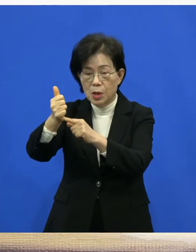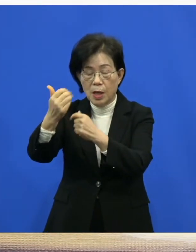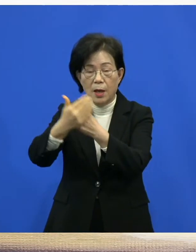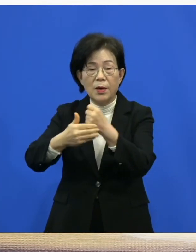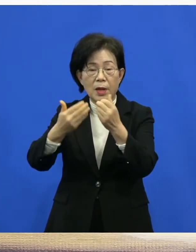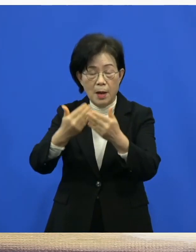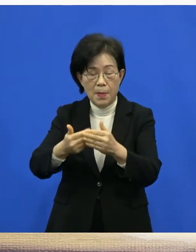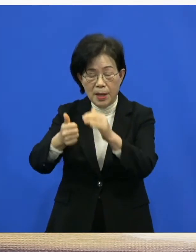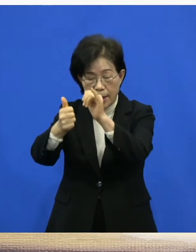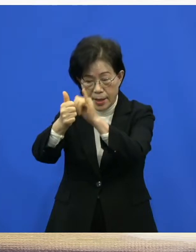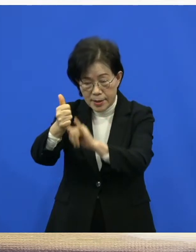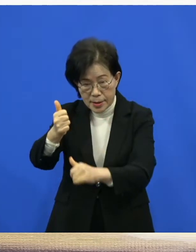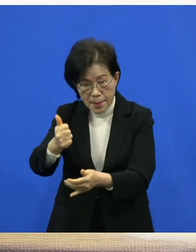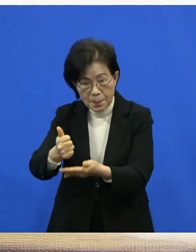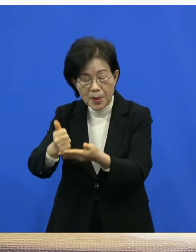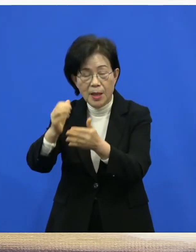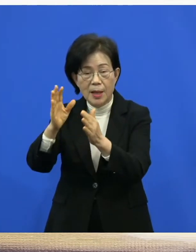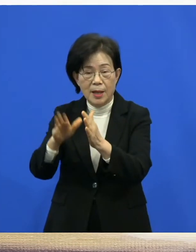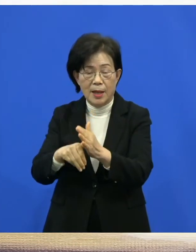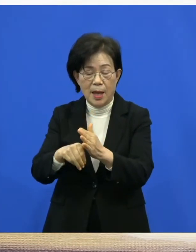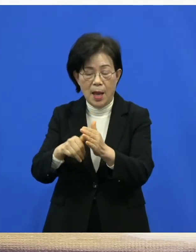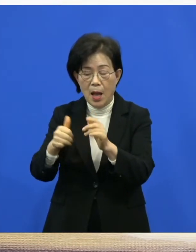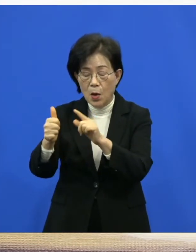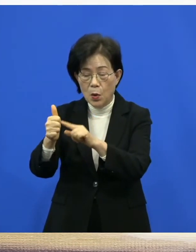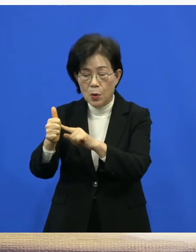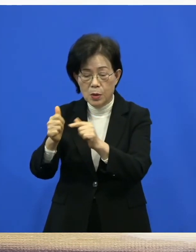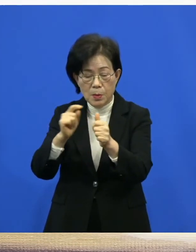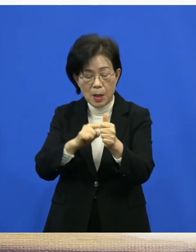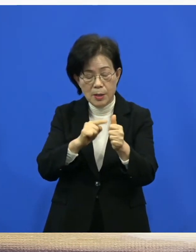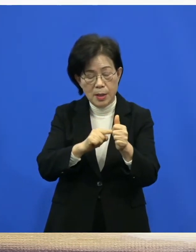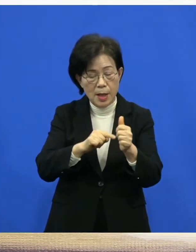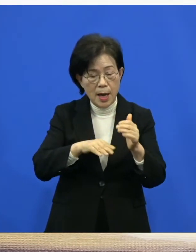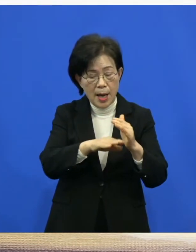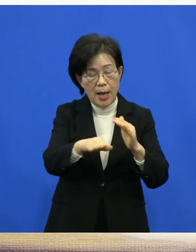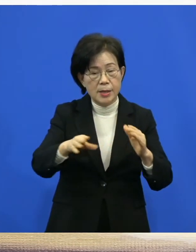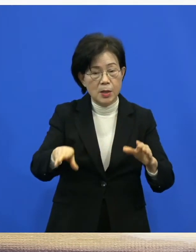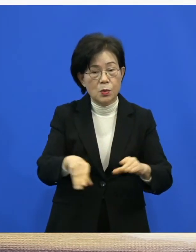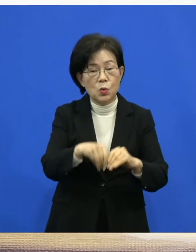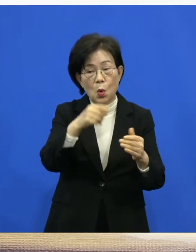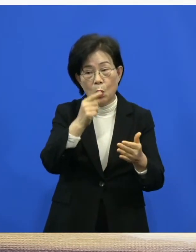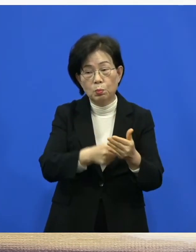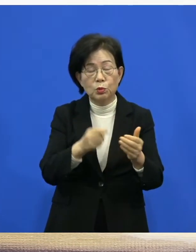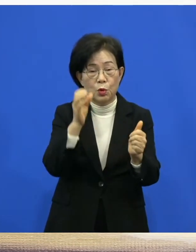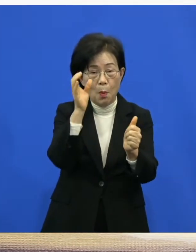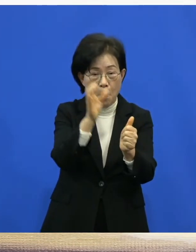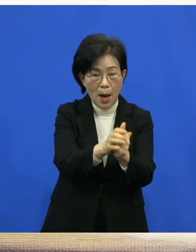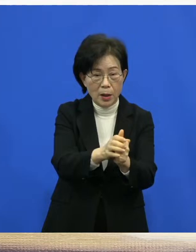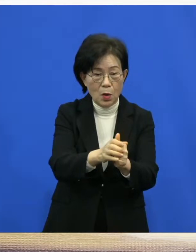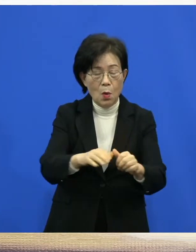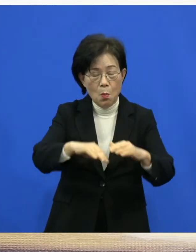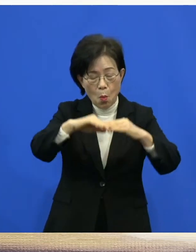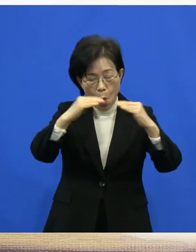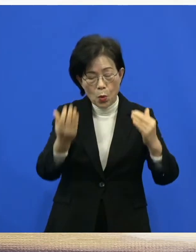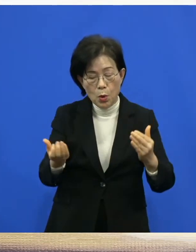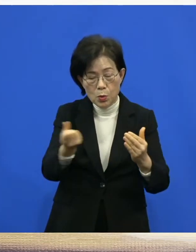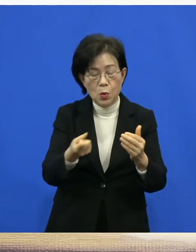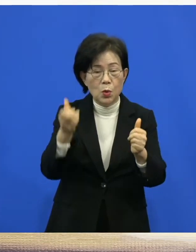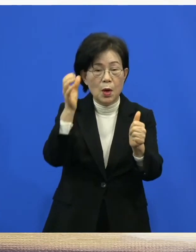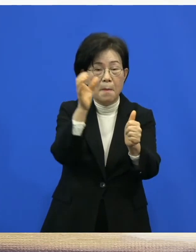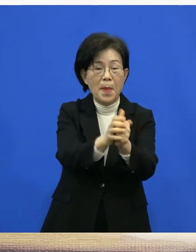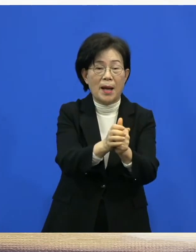섬김에 그가 요셉을 가정 총무로 삼고 자기의 소유를 다 그의 손에 위탁하니 그랬어.